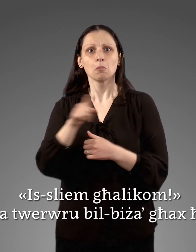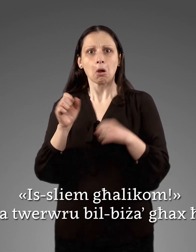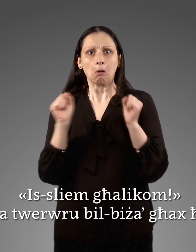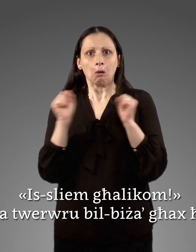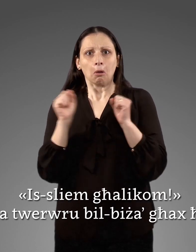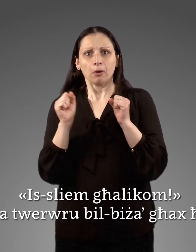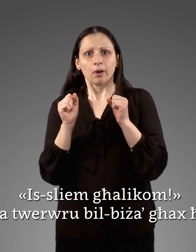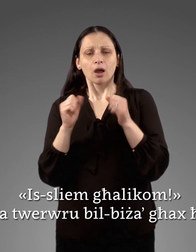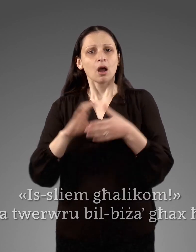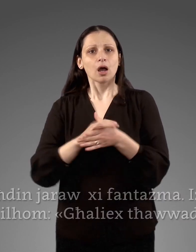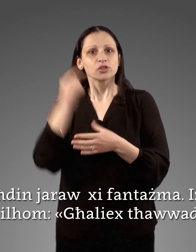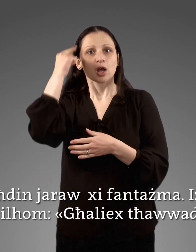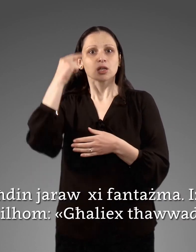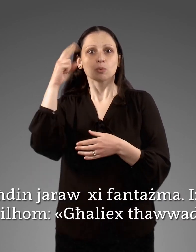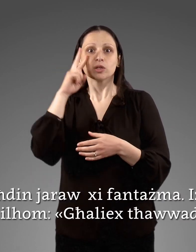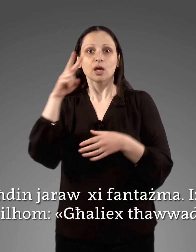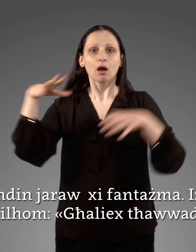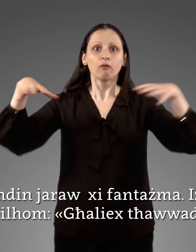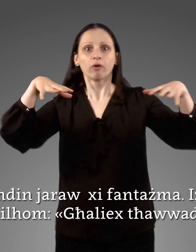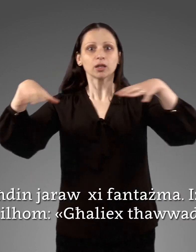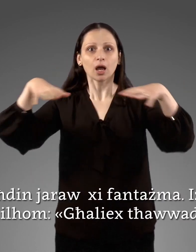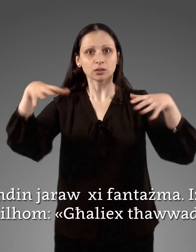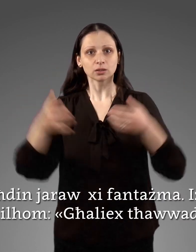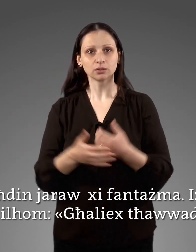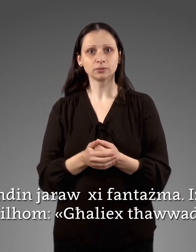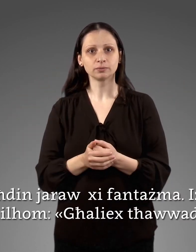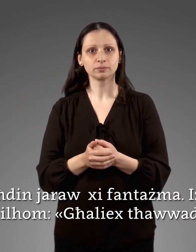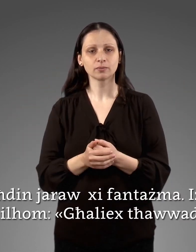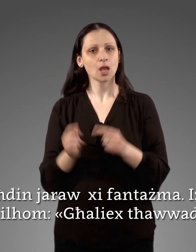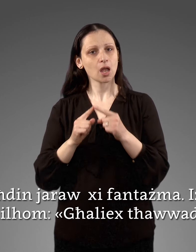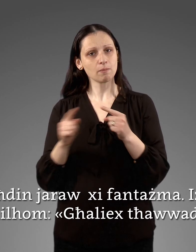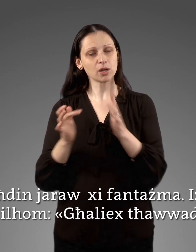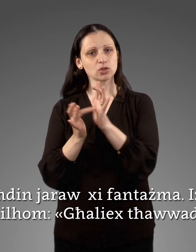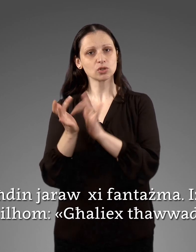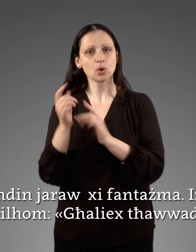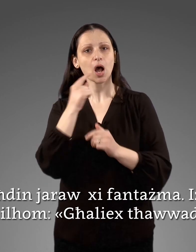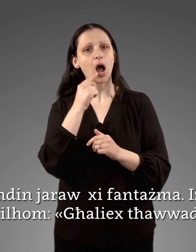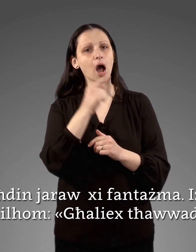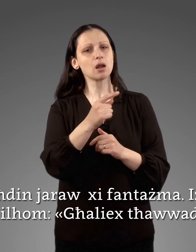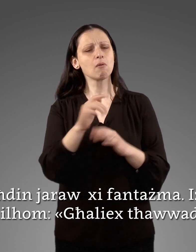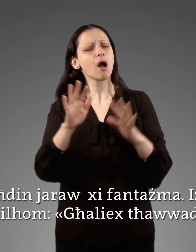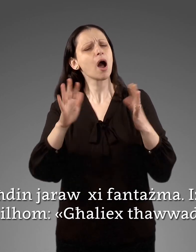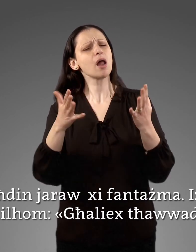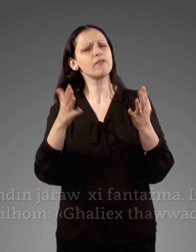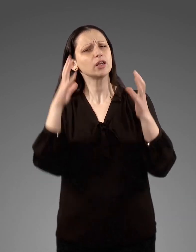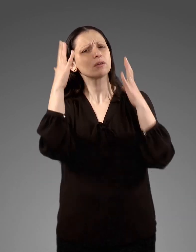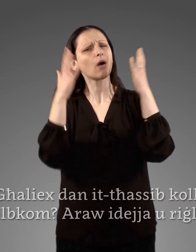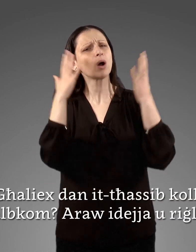bil-biża għax ħasbu li qegħdin jaraw xi fantażma. Iżdu qalilhom. Għaliex tħawwattu? Għaliex